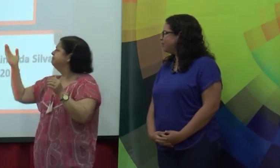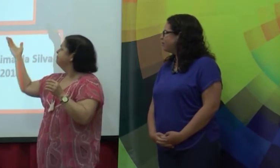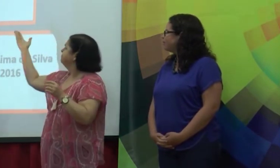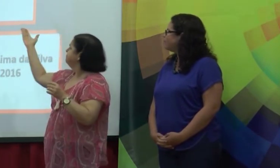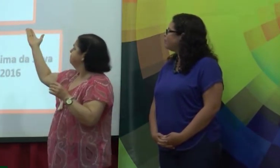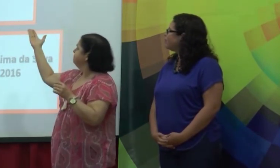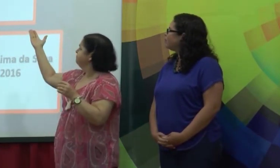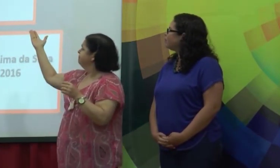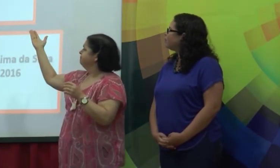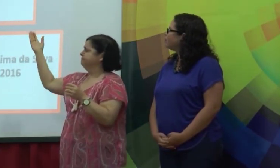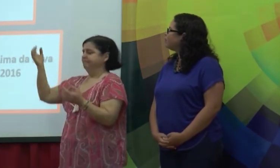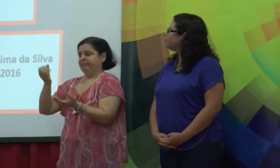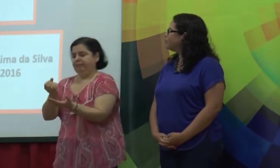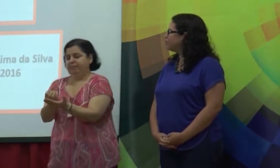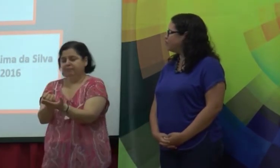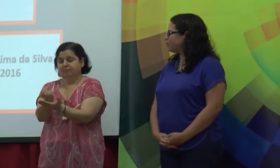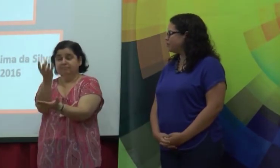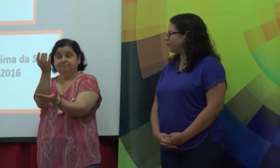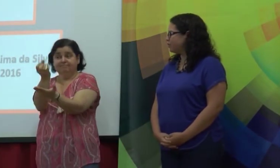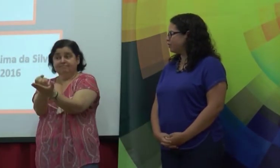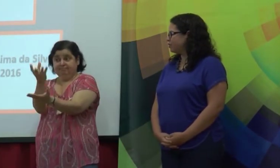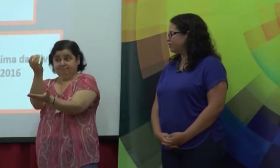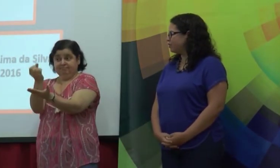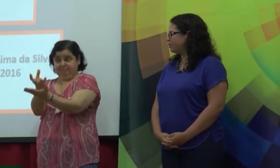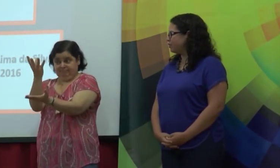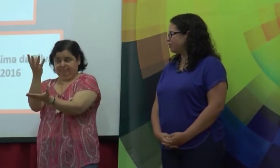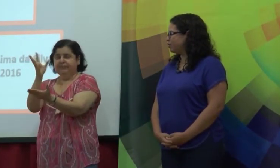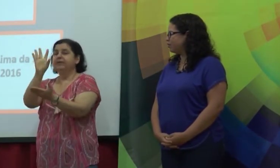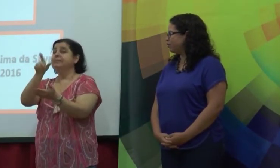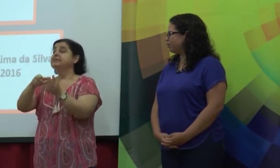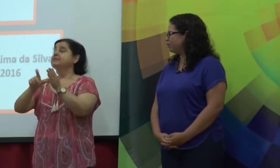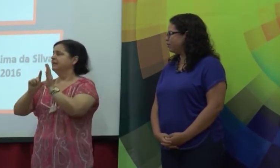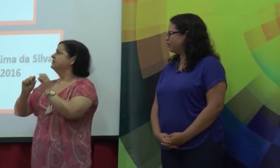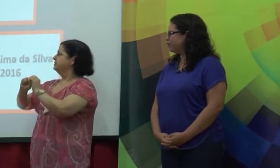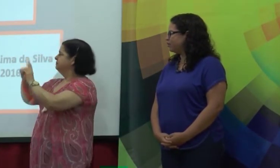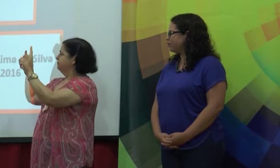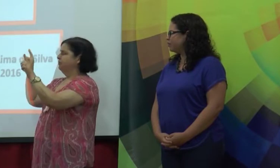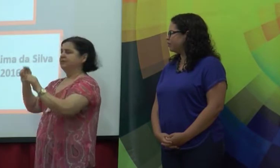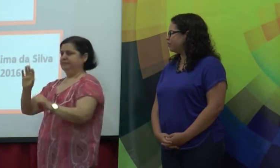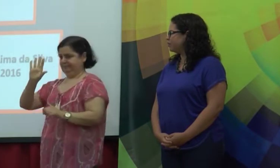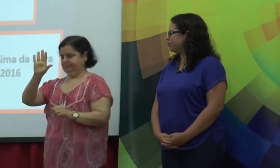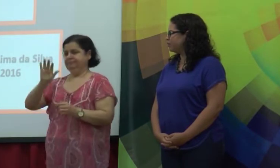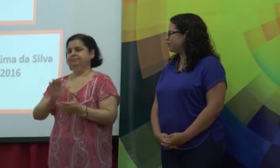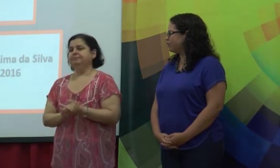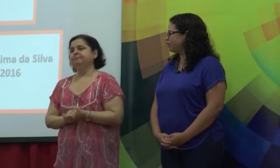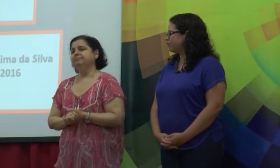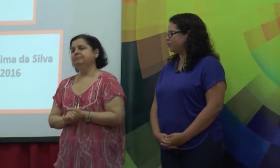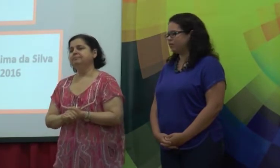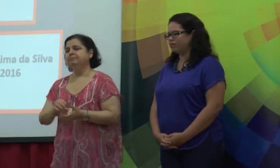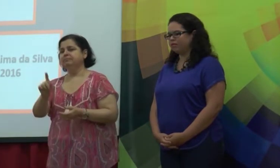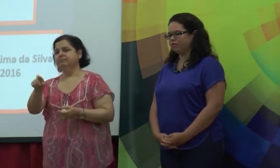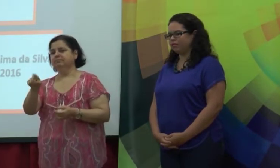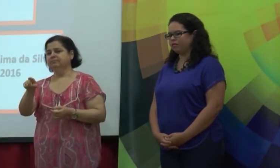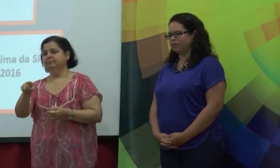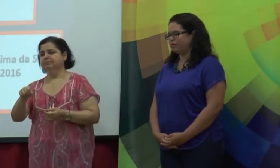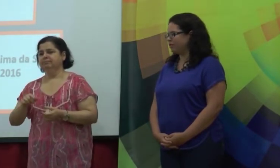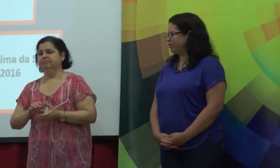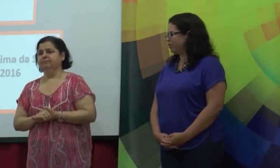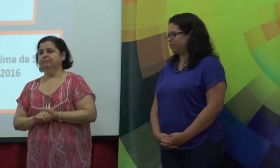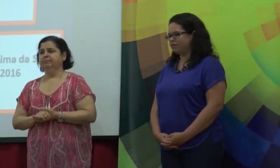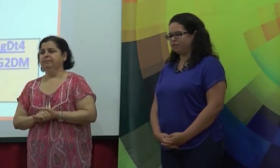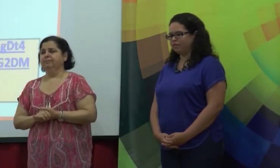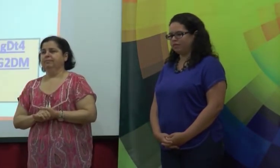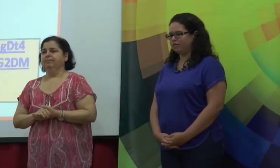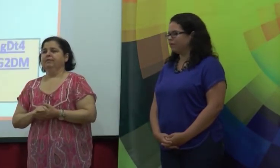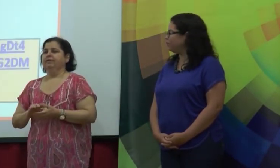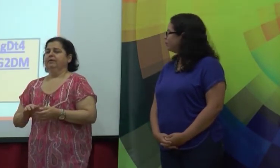gostaria de deixar claro isso aqui. O que é o tema? Esclarecendo o Espiritismo. Né? O surdo na casa espírita.